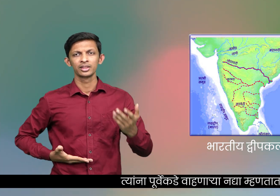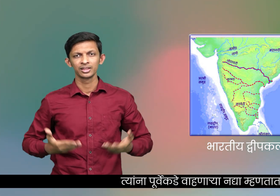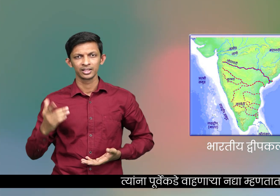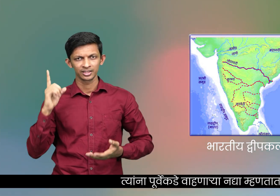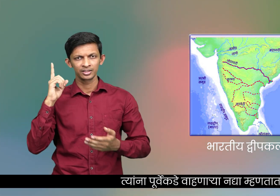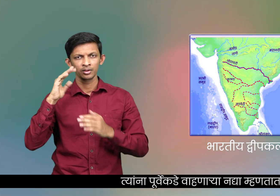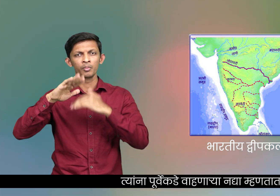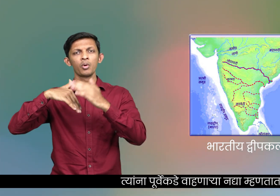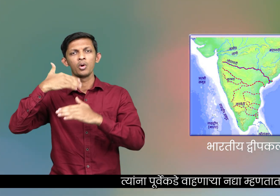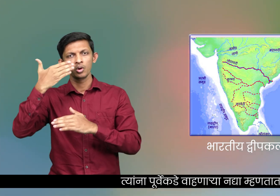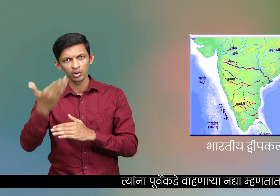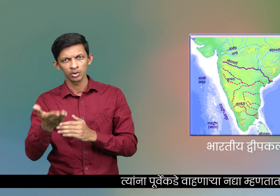त्यांना पूर्वेकडे वाहणाऱ्या नद्या म्हणतात.